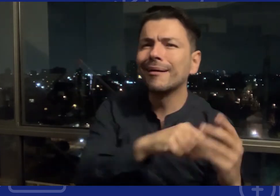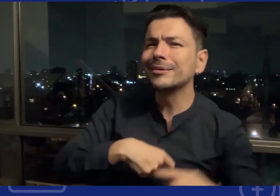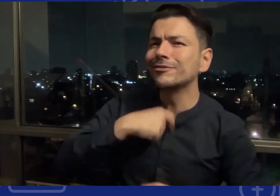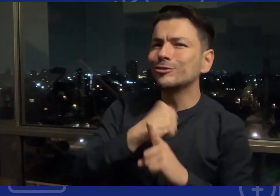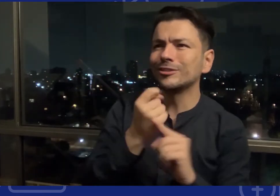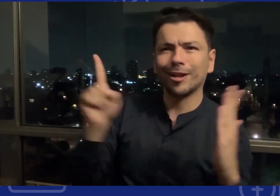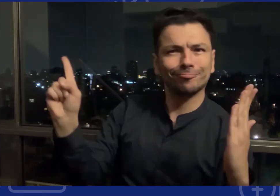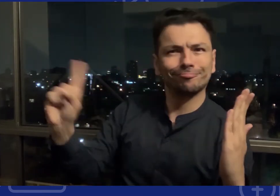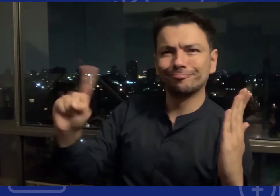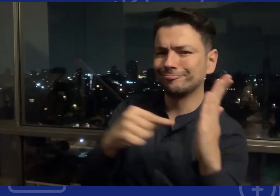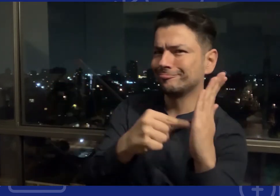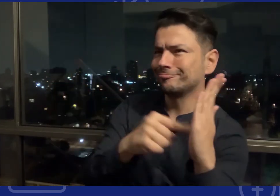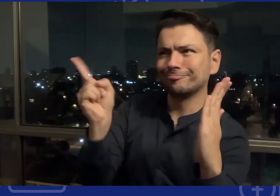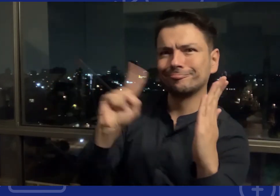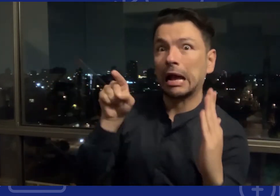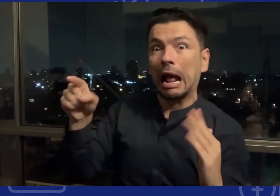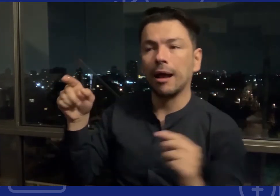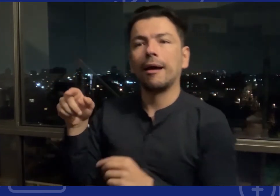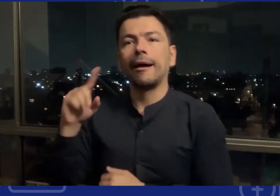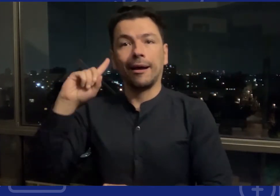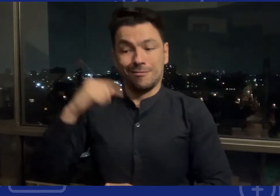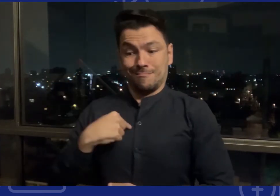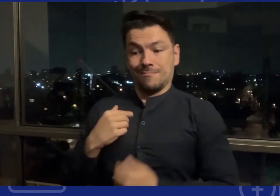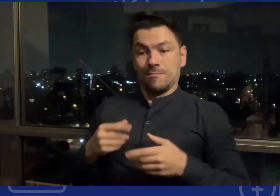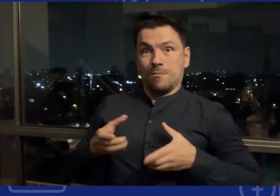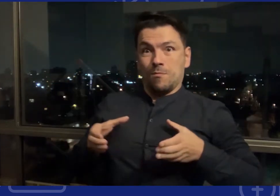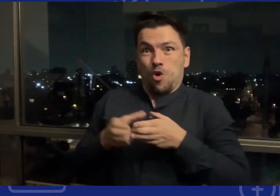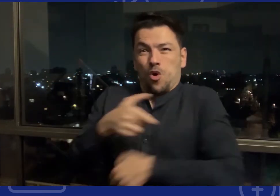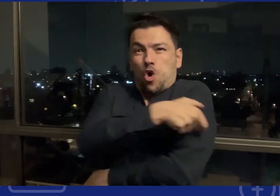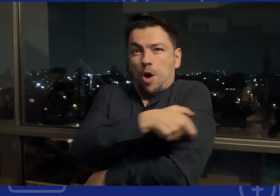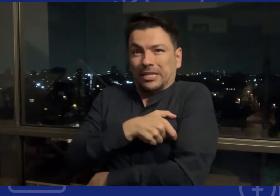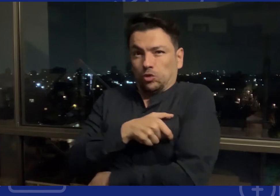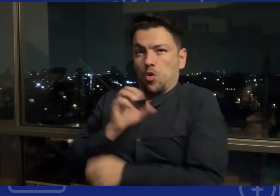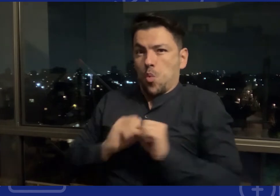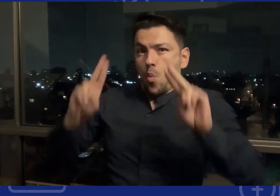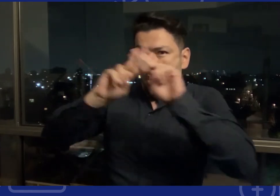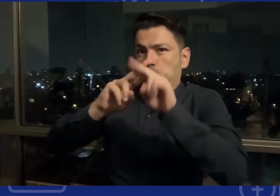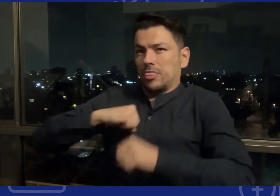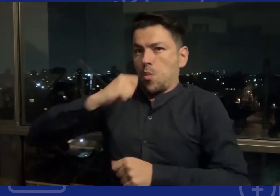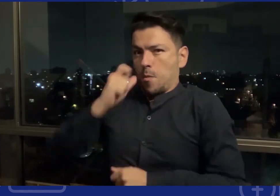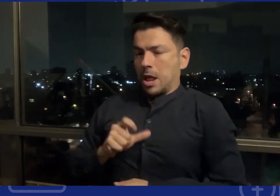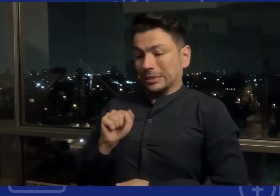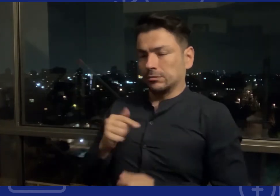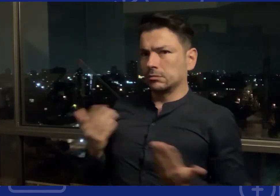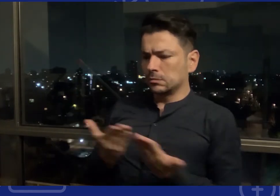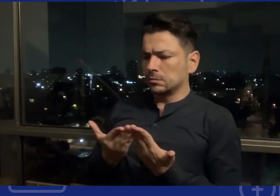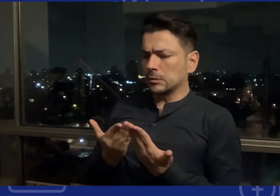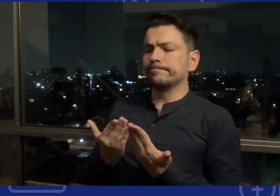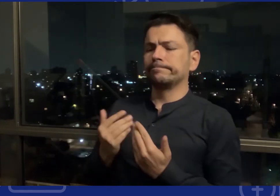personas se está atendiendo pero sociedad civil también rinde ese informe y el comité de derechos de las